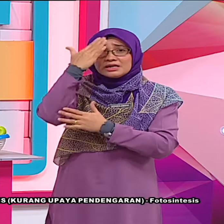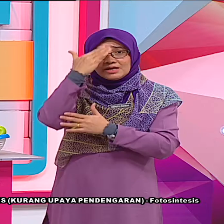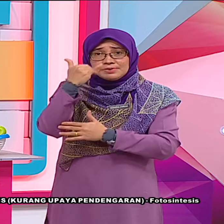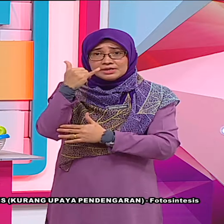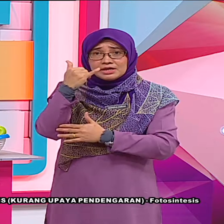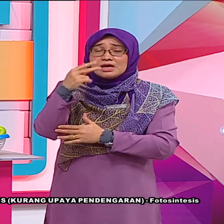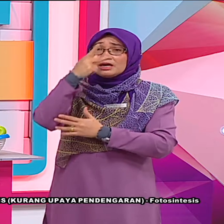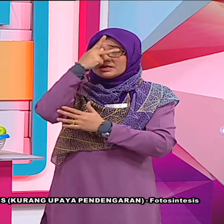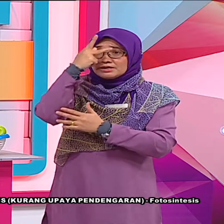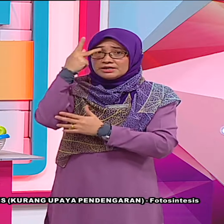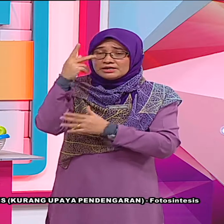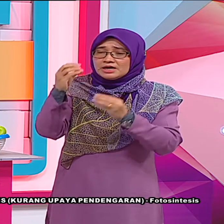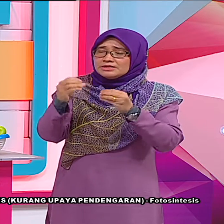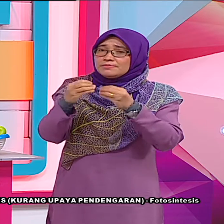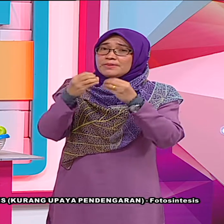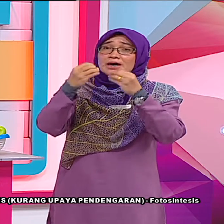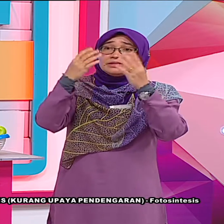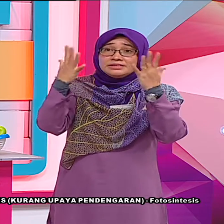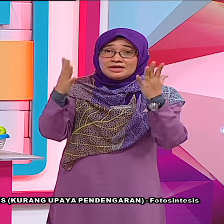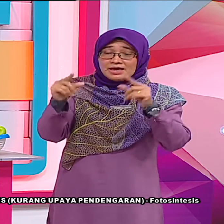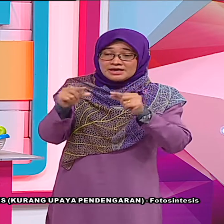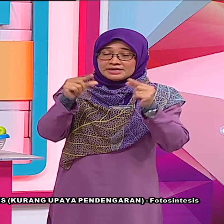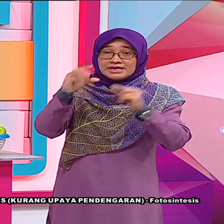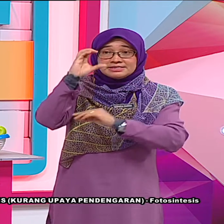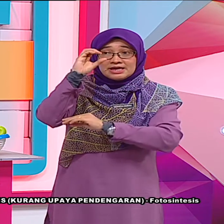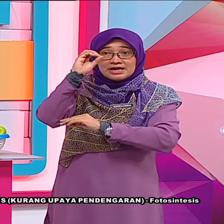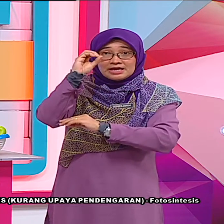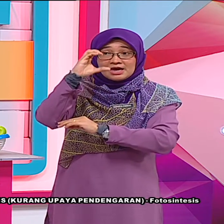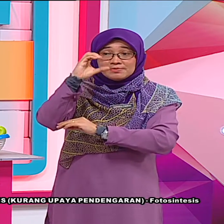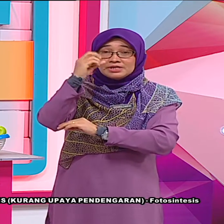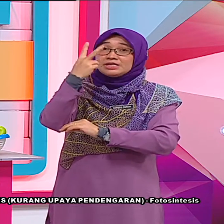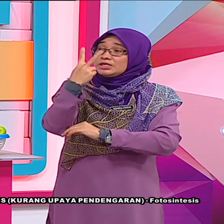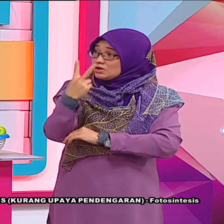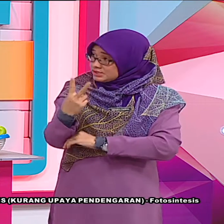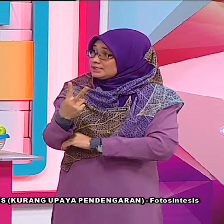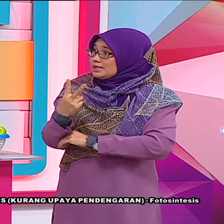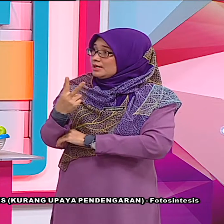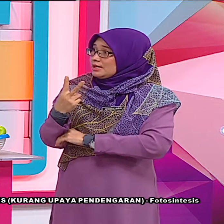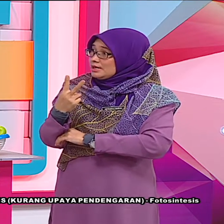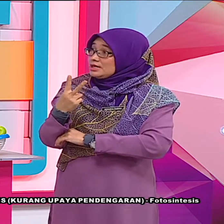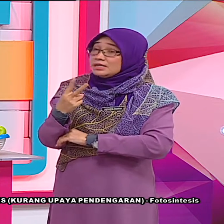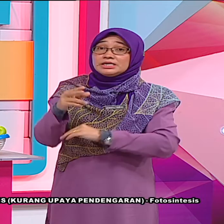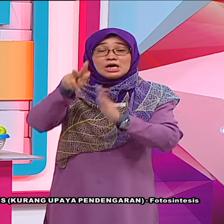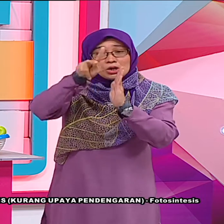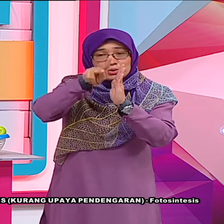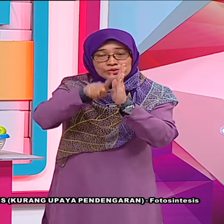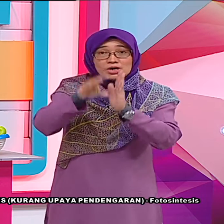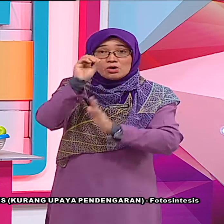kenapa kerana ada banyak guess couple Jogja tidak ah dia kurang